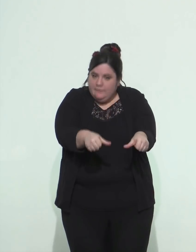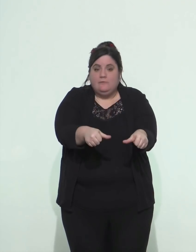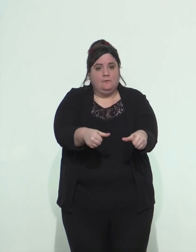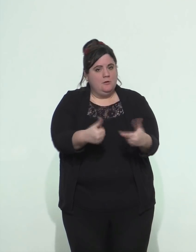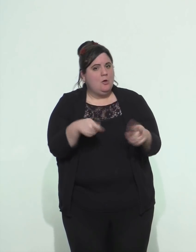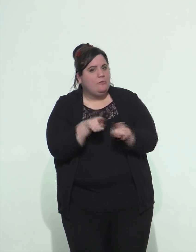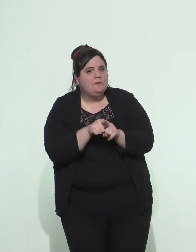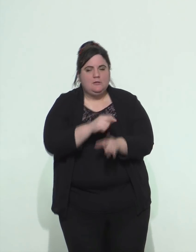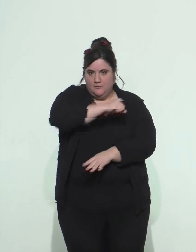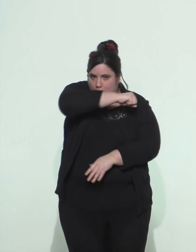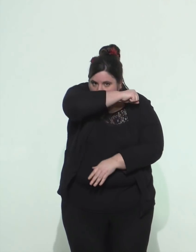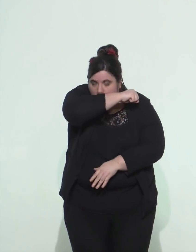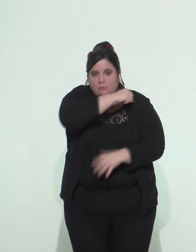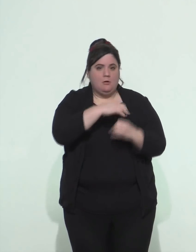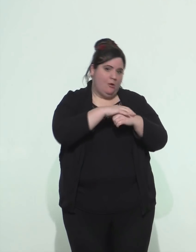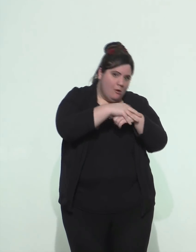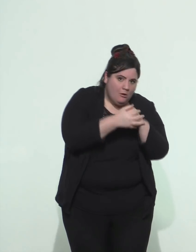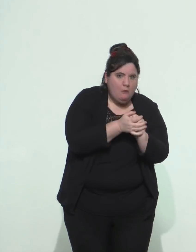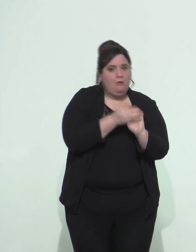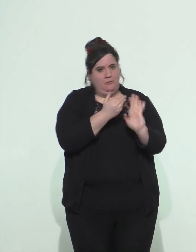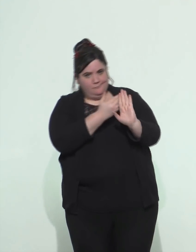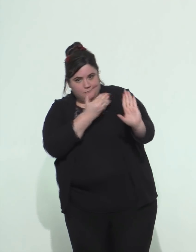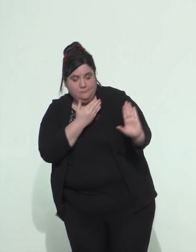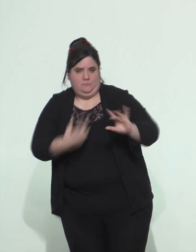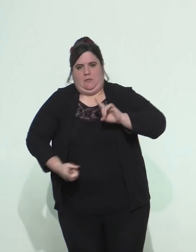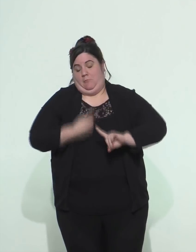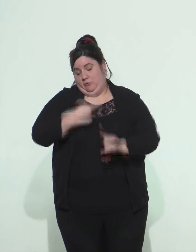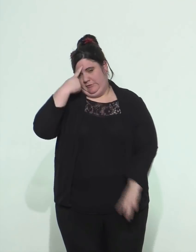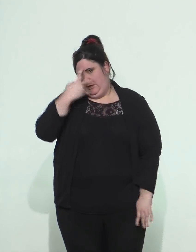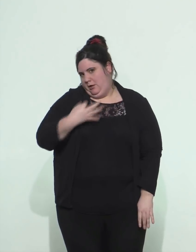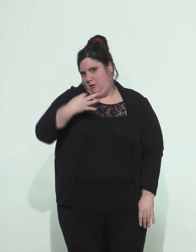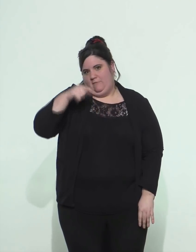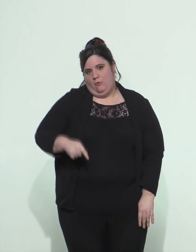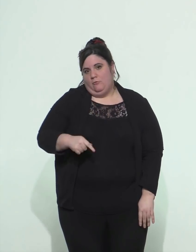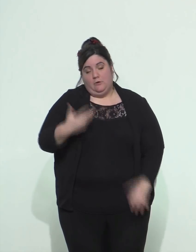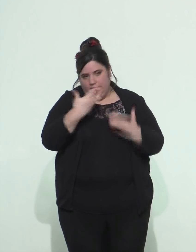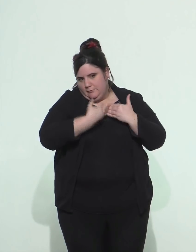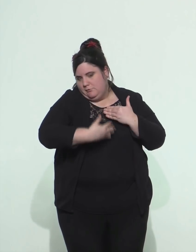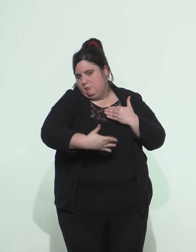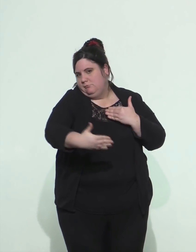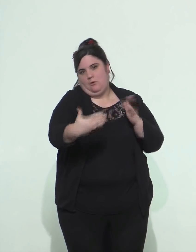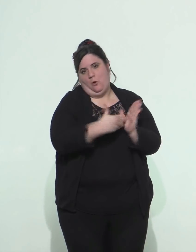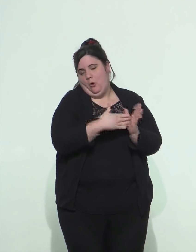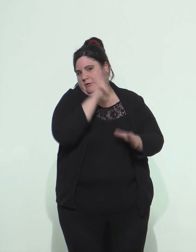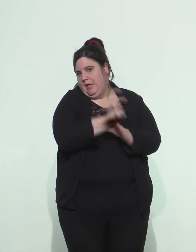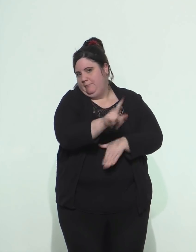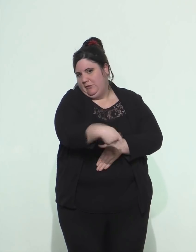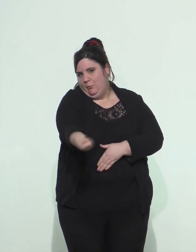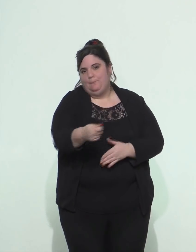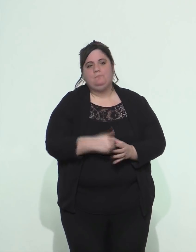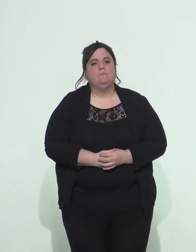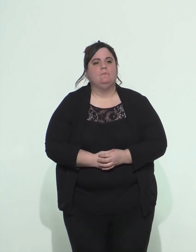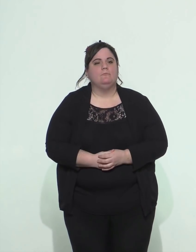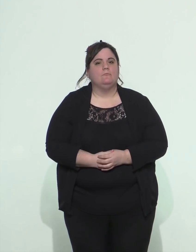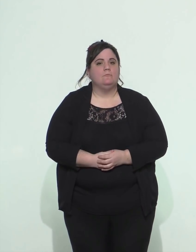des réflexes et surtout les mesures de distanciation physique et sociale qui vont rester, là encore, pour plusieurs semaines d'actualité.